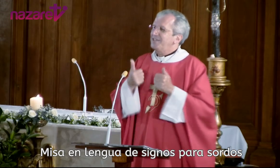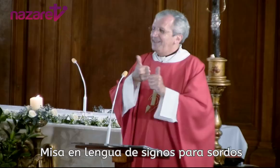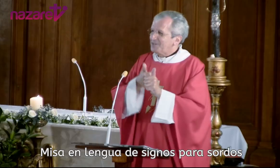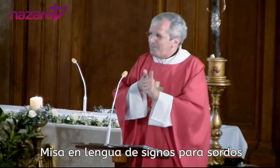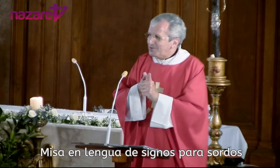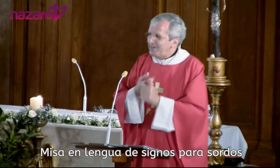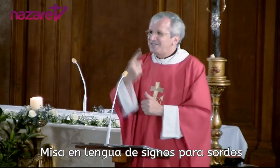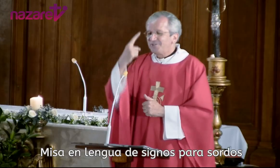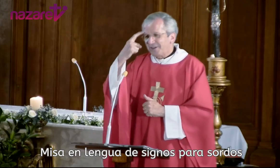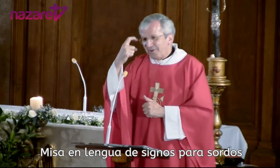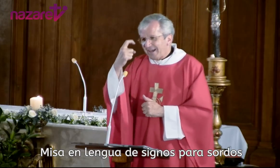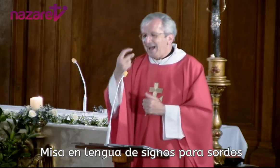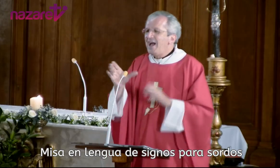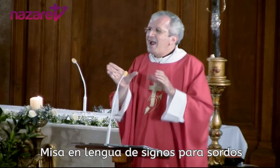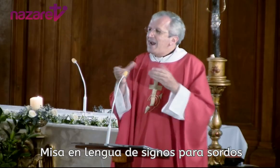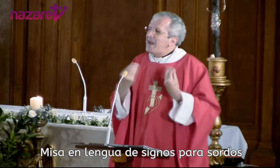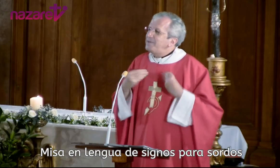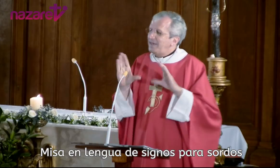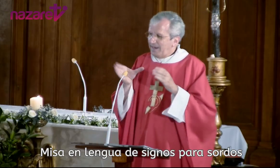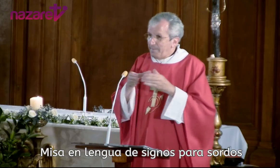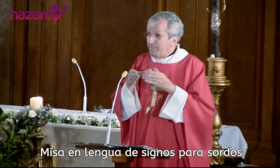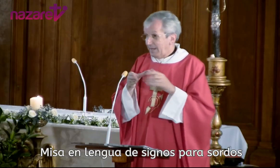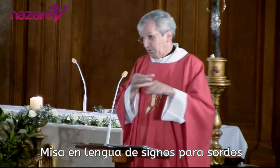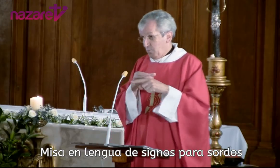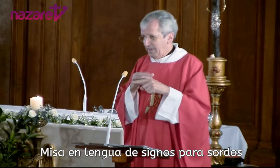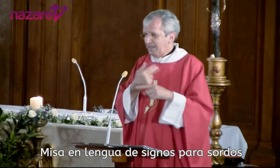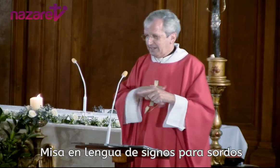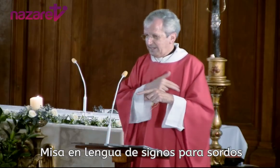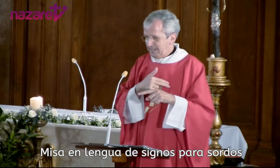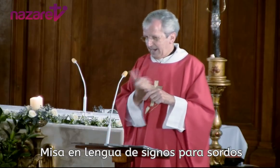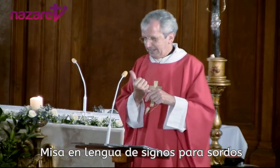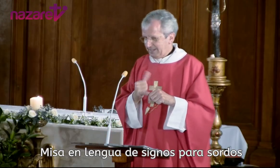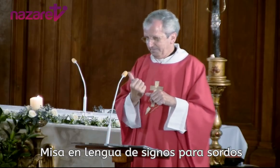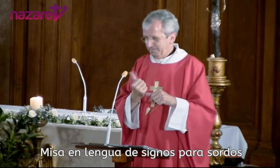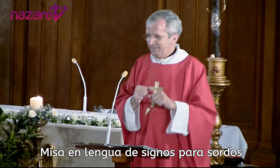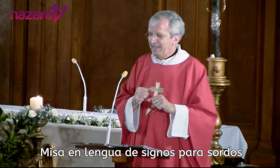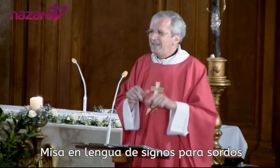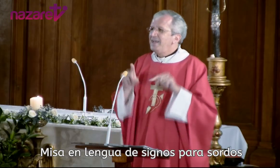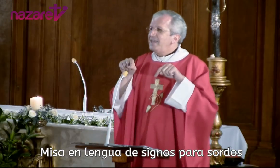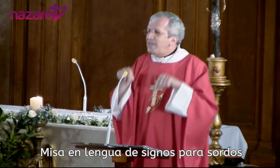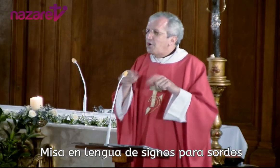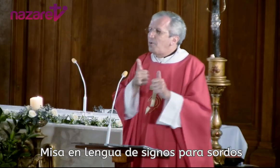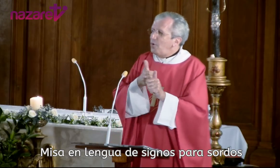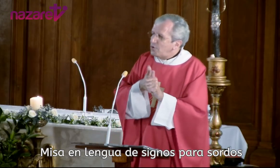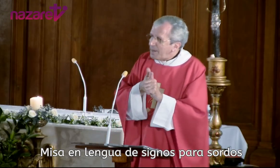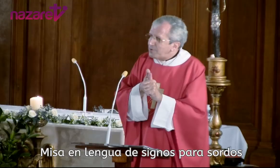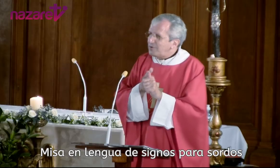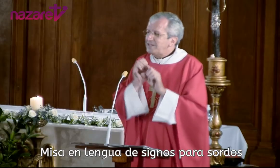los Apóstoles nos recordará la vida de las primeras comunidades cristianas y cómo los apóstoles